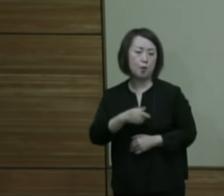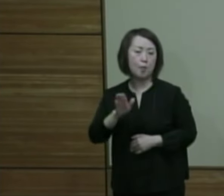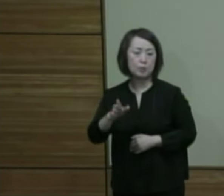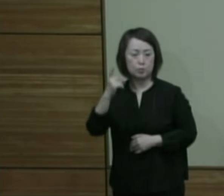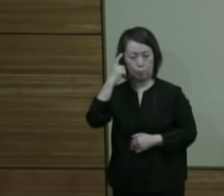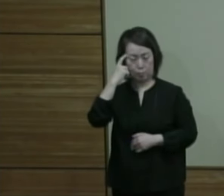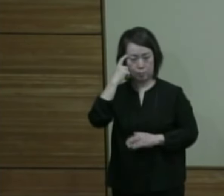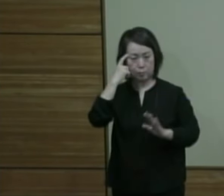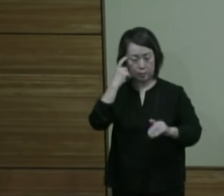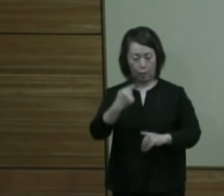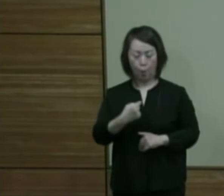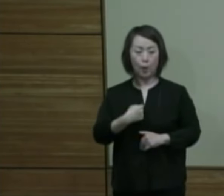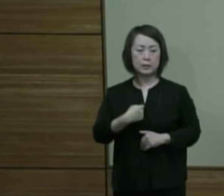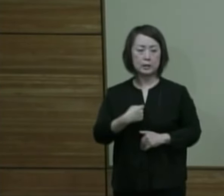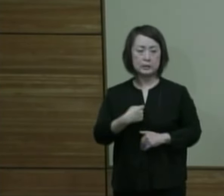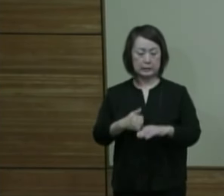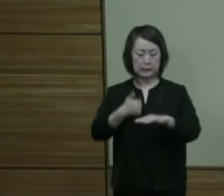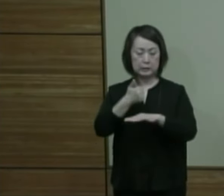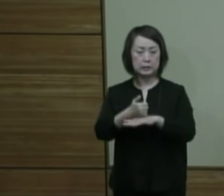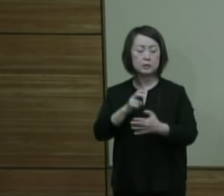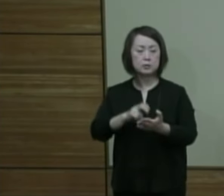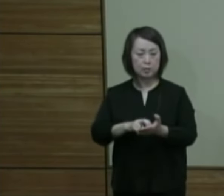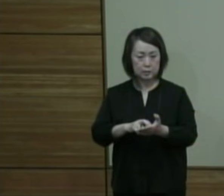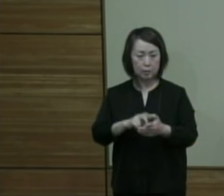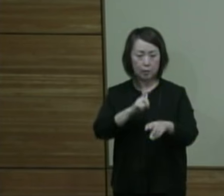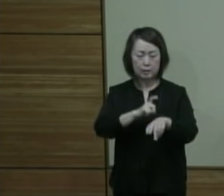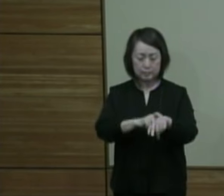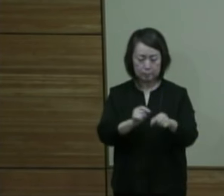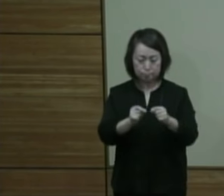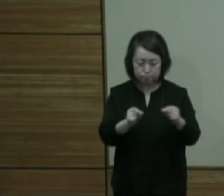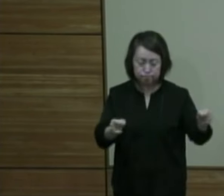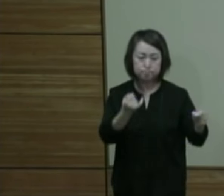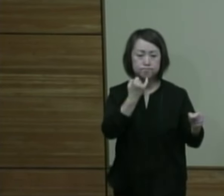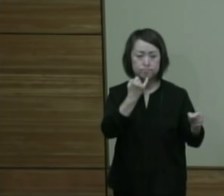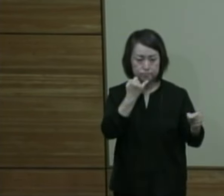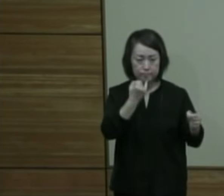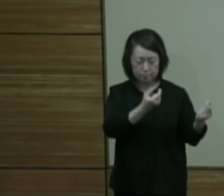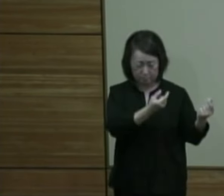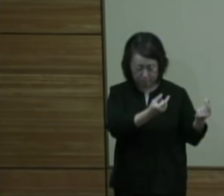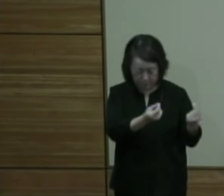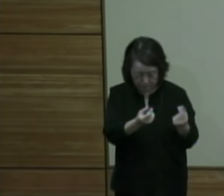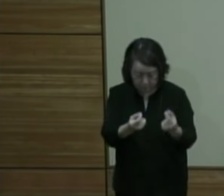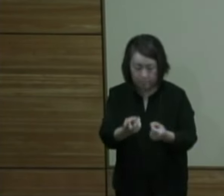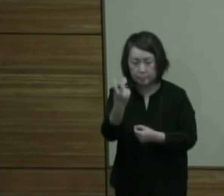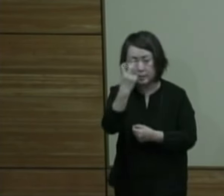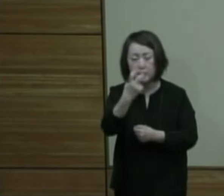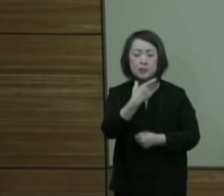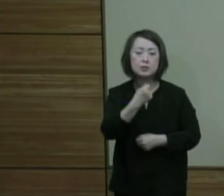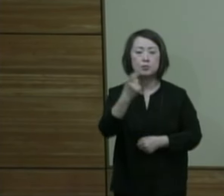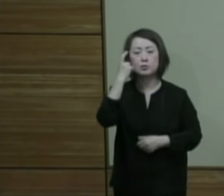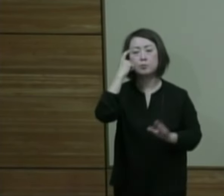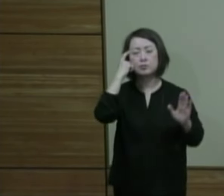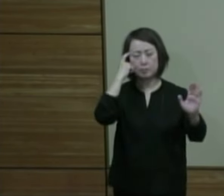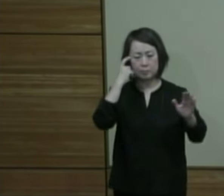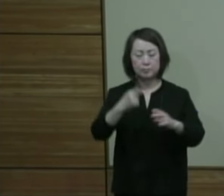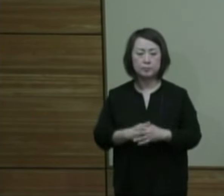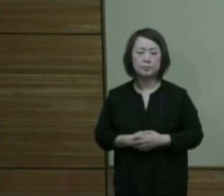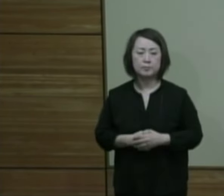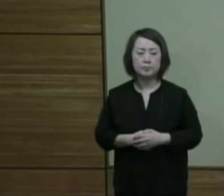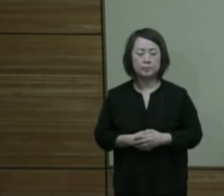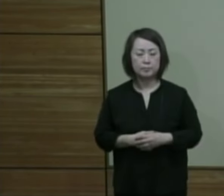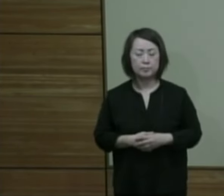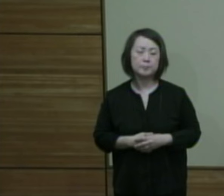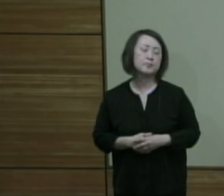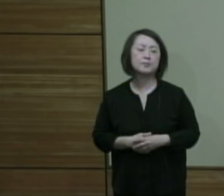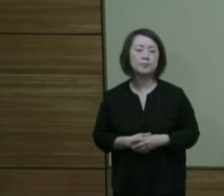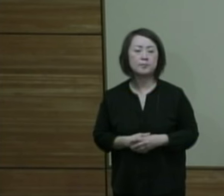れども、私としては知事としてはしっかりと時間をかけて、十二分な監査をしてもらいたいと思っております。 ありがとうございました